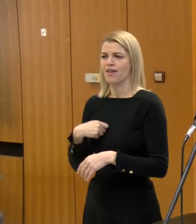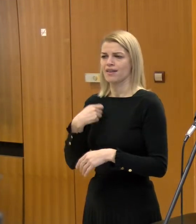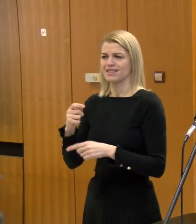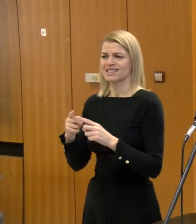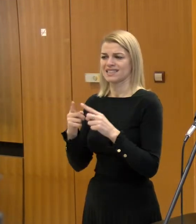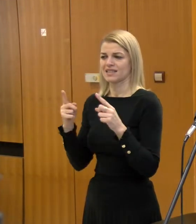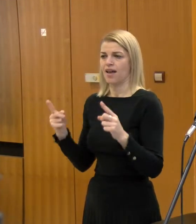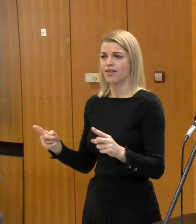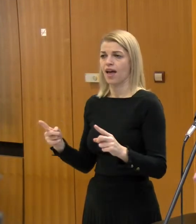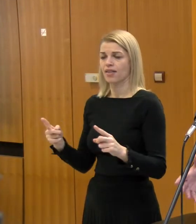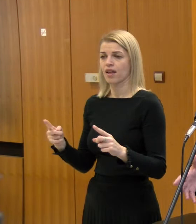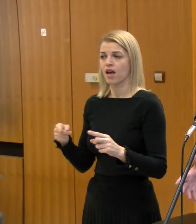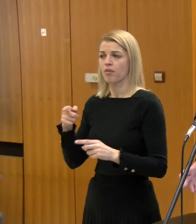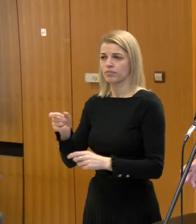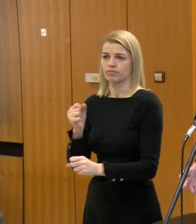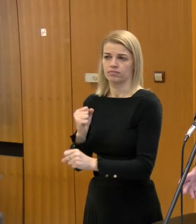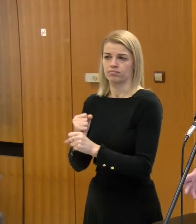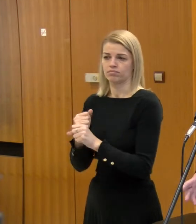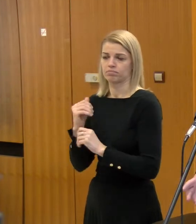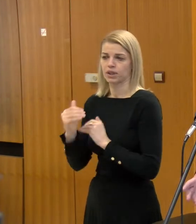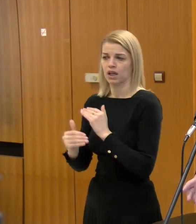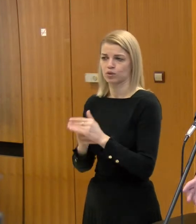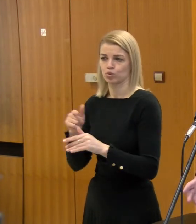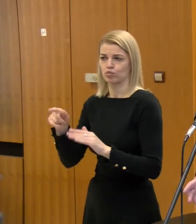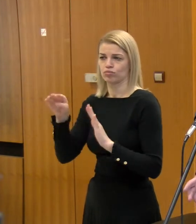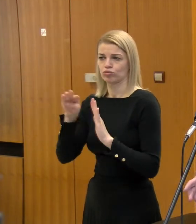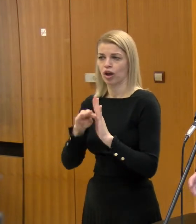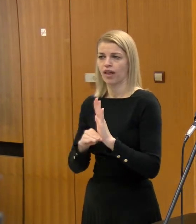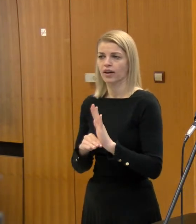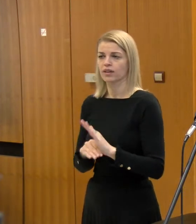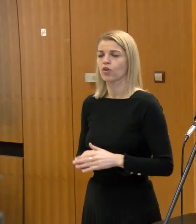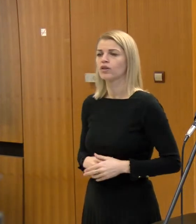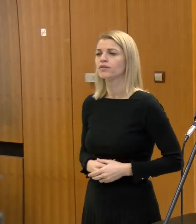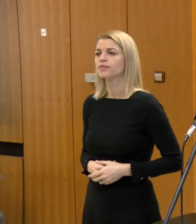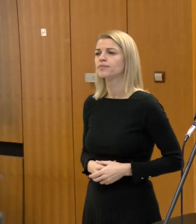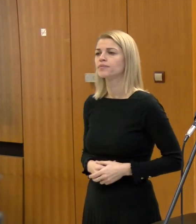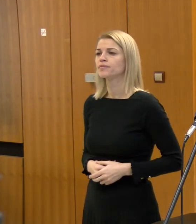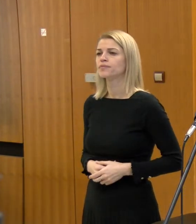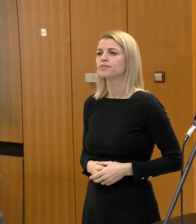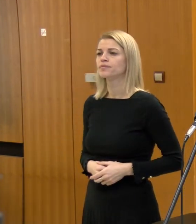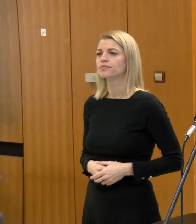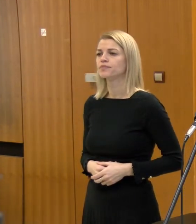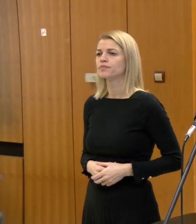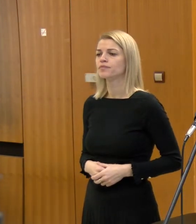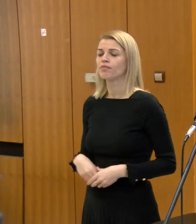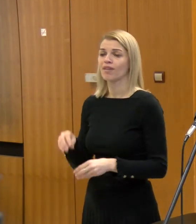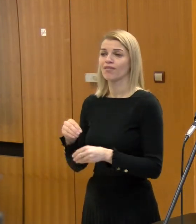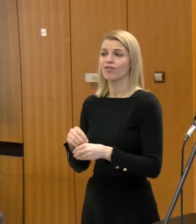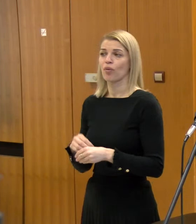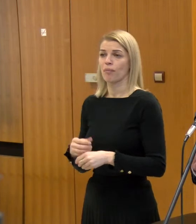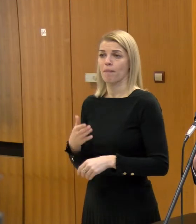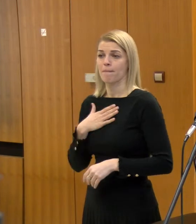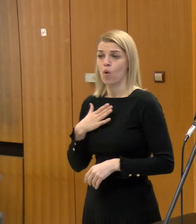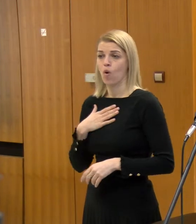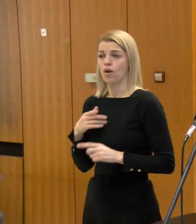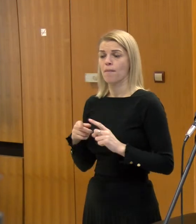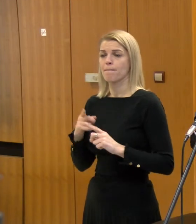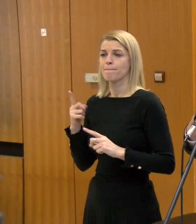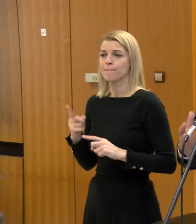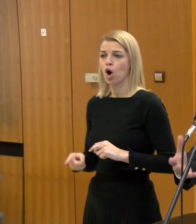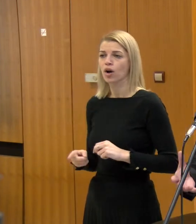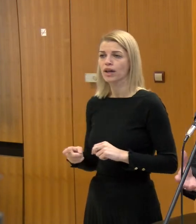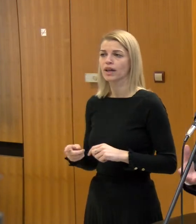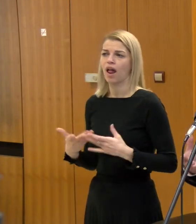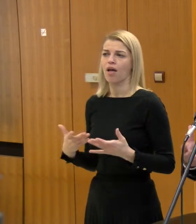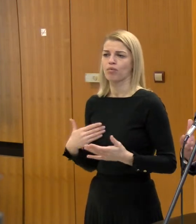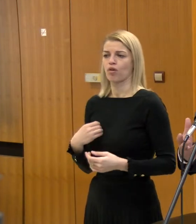dal, proste pracujú na týchto štandardoch. A ten môj pokyn, alebo respektíve